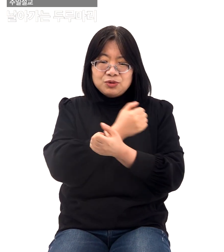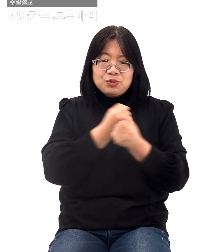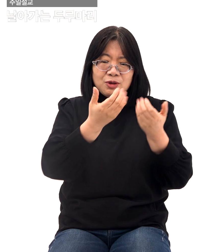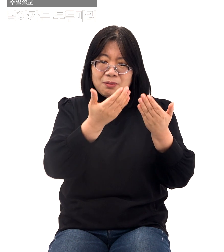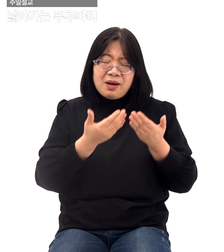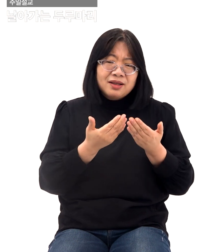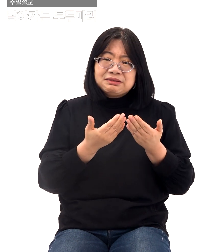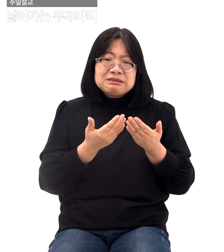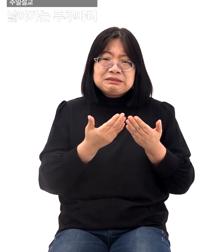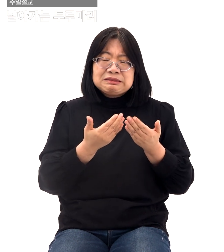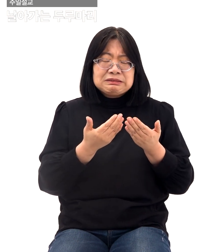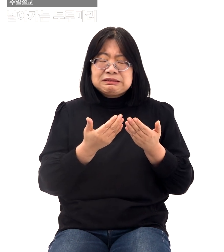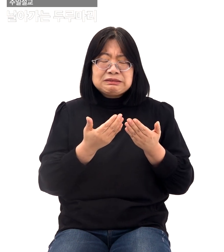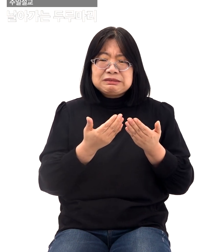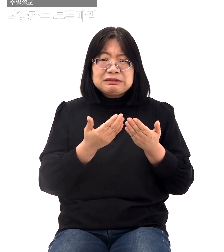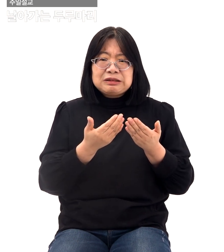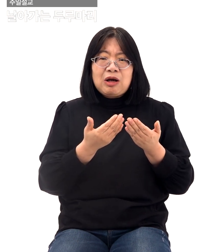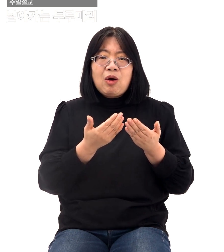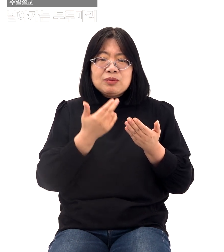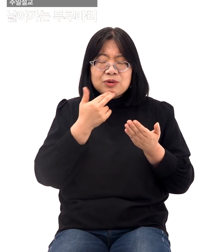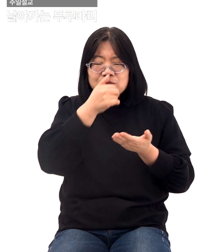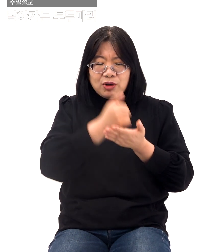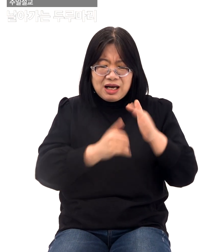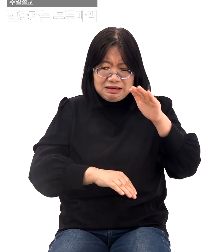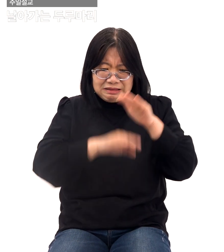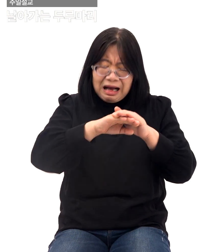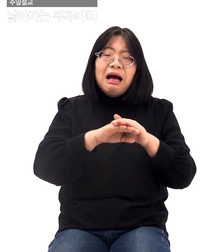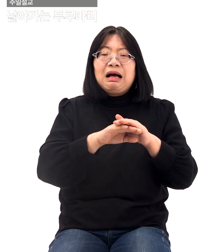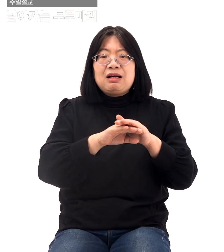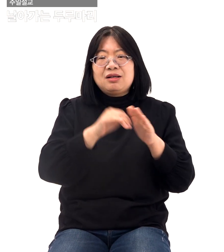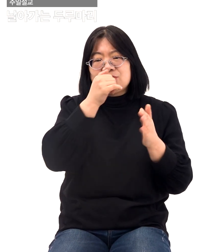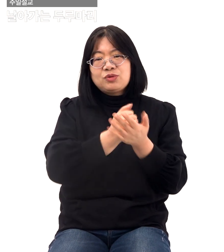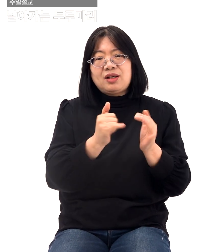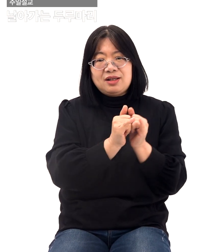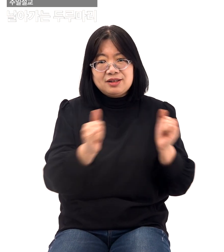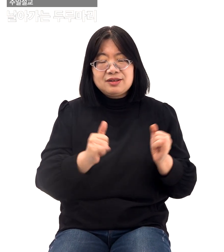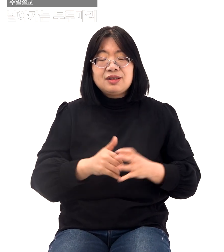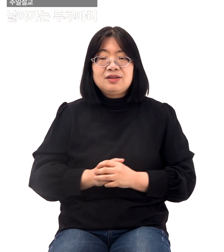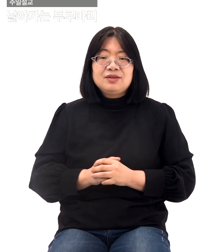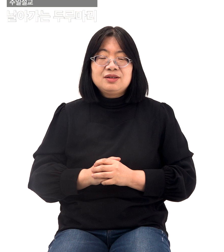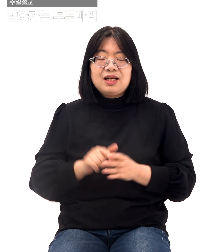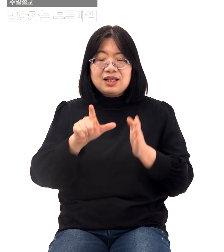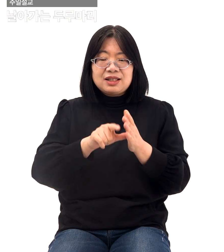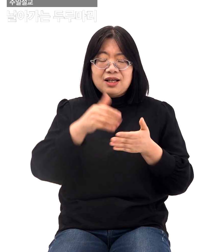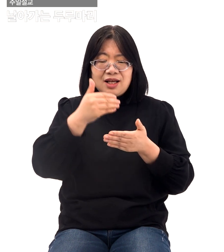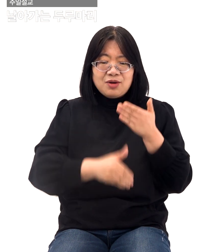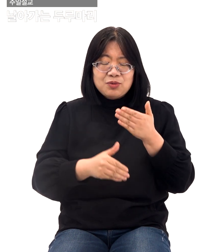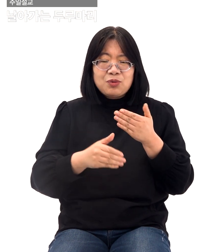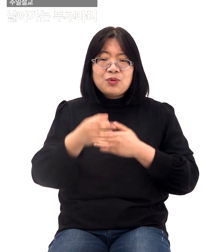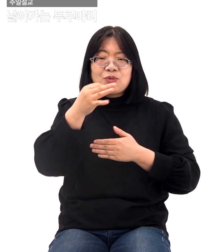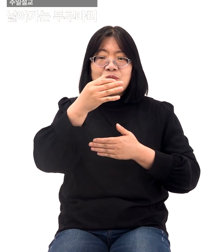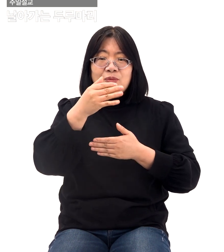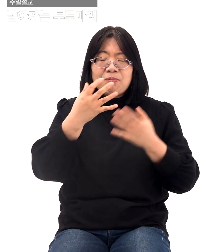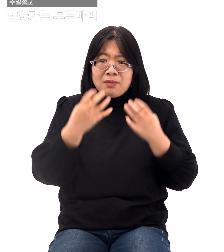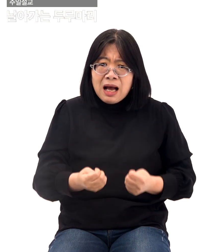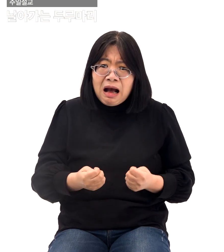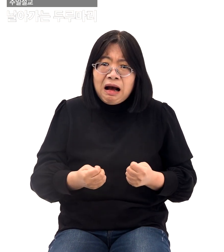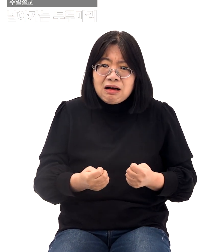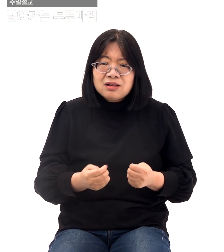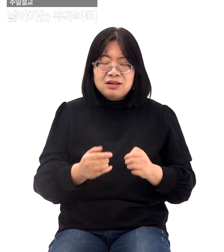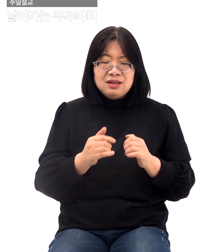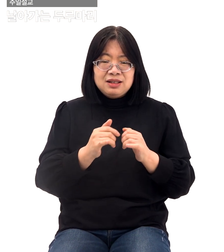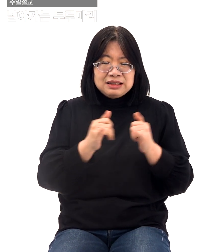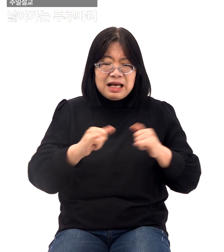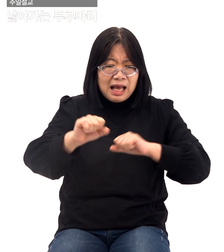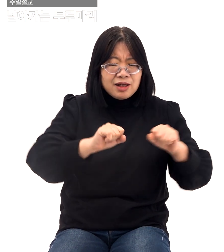여지가 없는 죄인이다. 빈틈이 없는 죄인이다. 그래서 시간 남고 돈 남으면 인간은